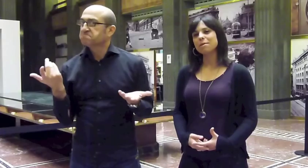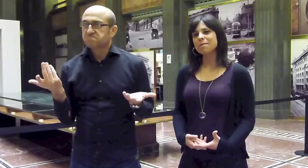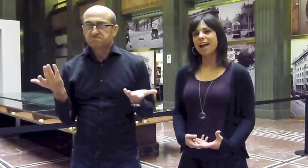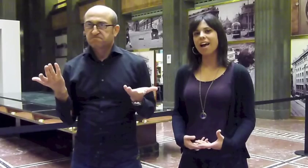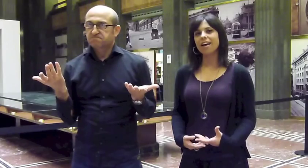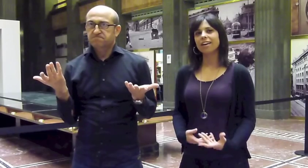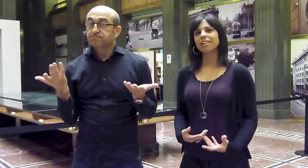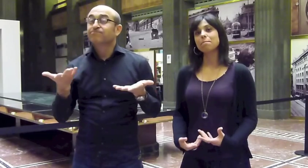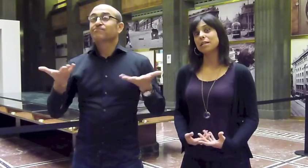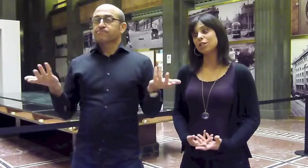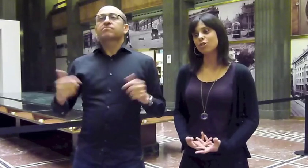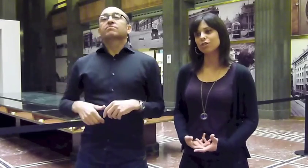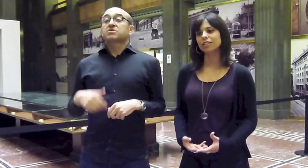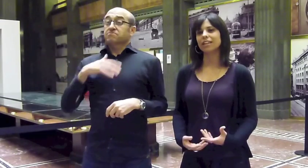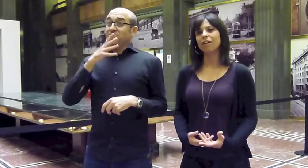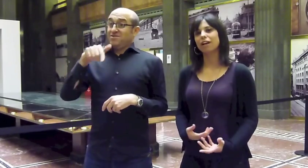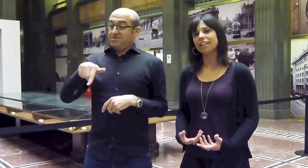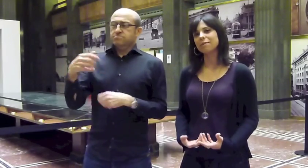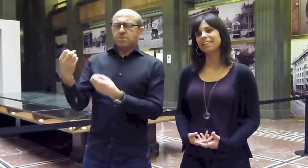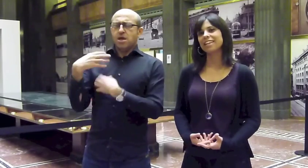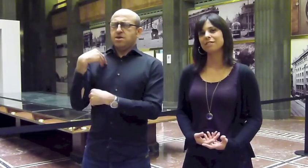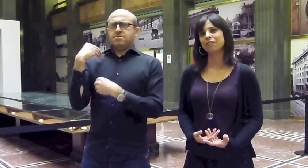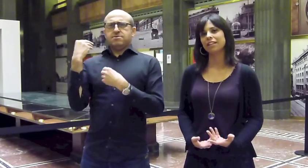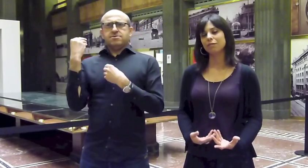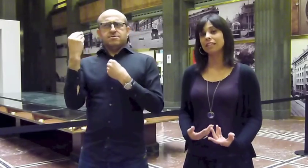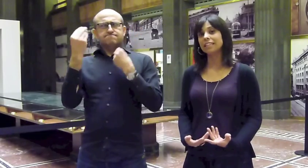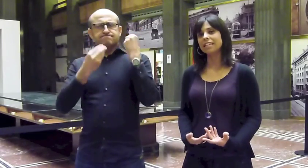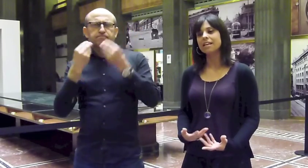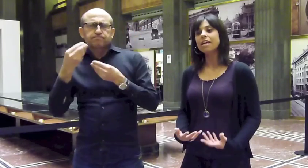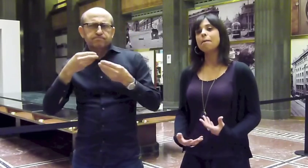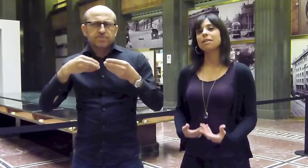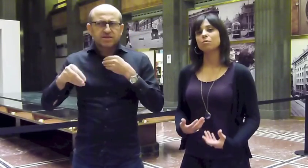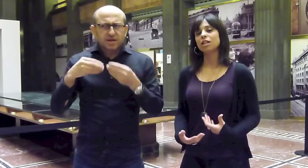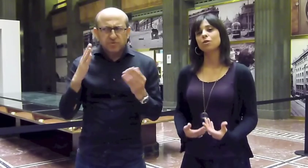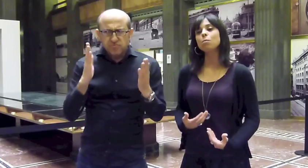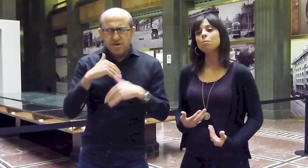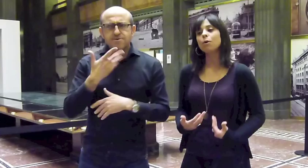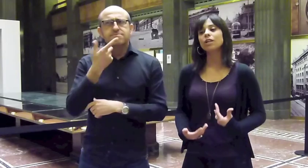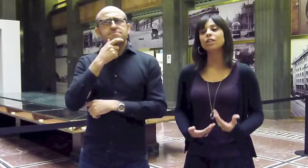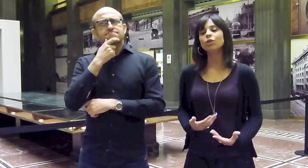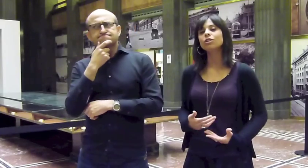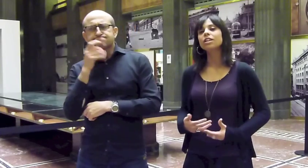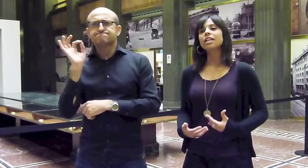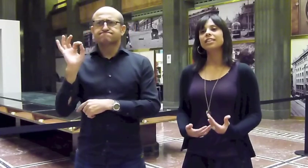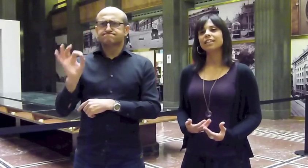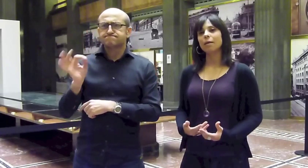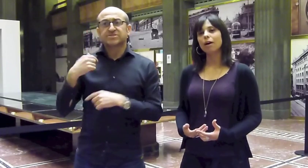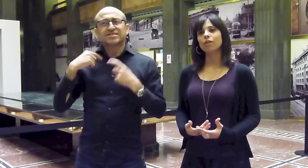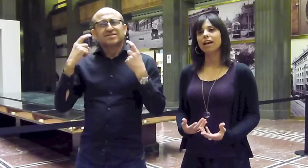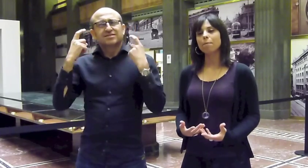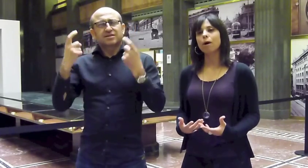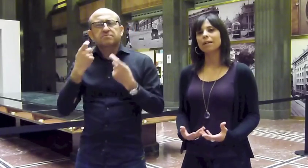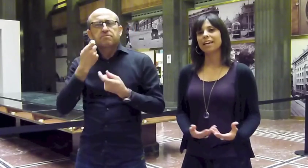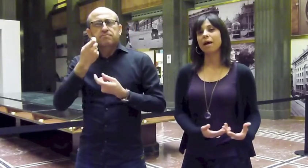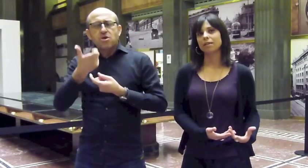esta primera impresión de la falta de materiales infantiles empezamos a hacer un poquito de trabajo